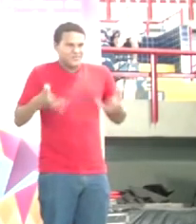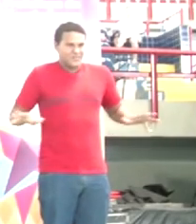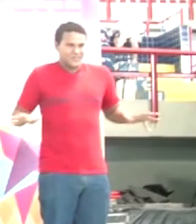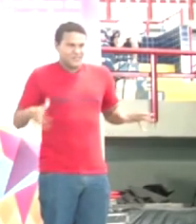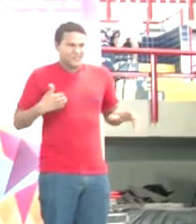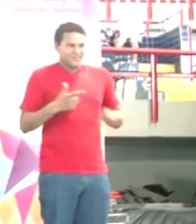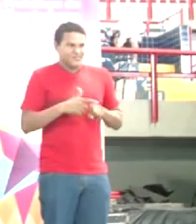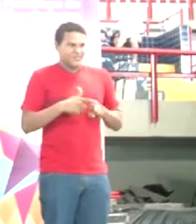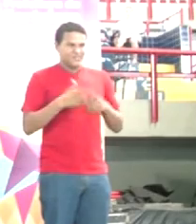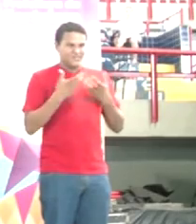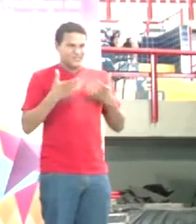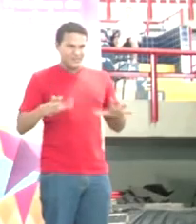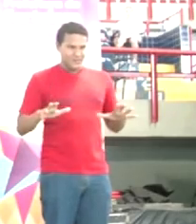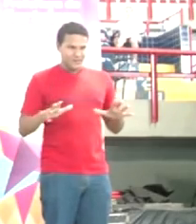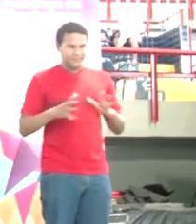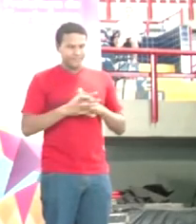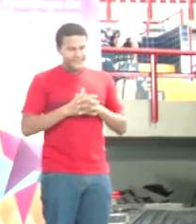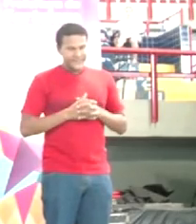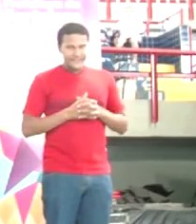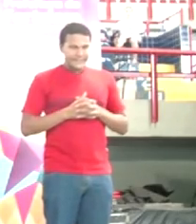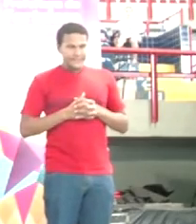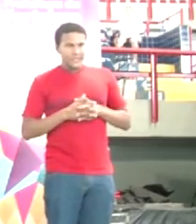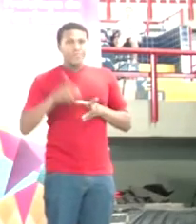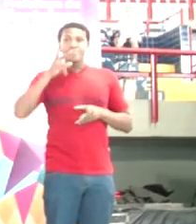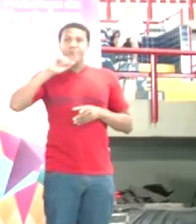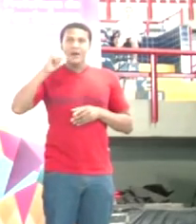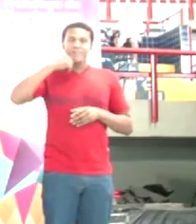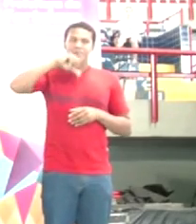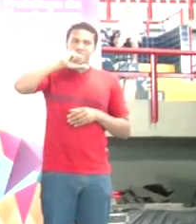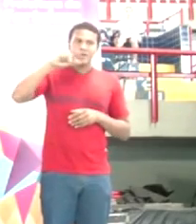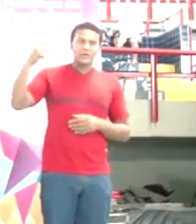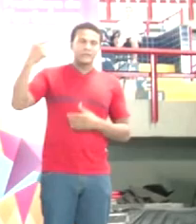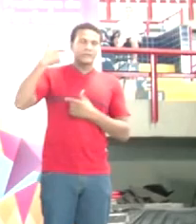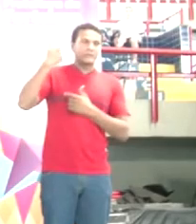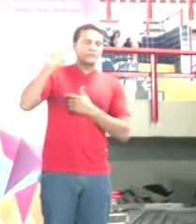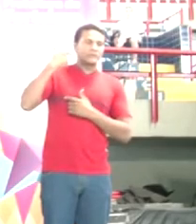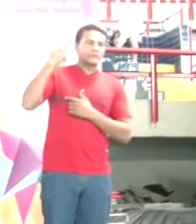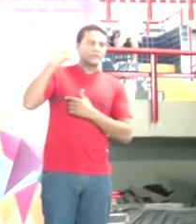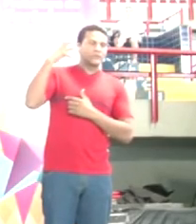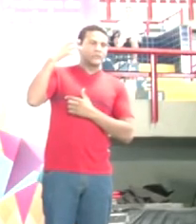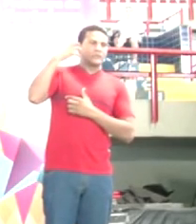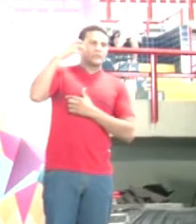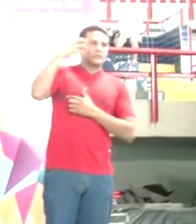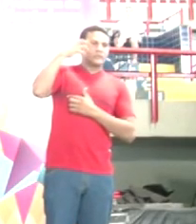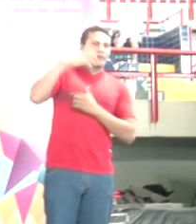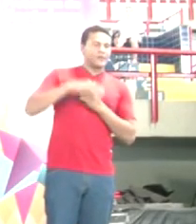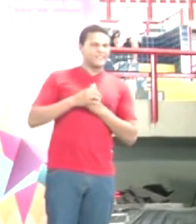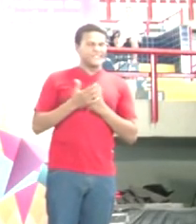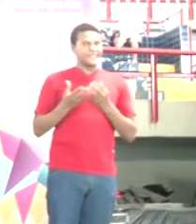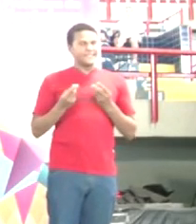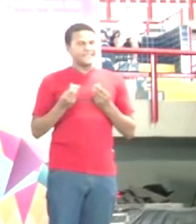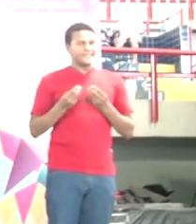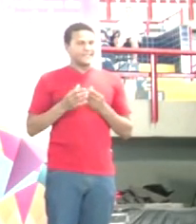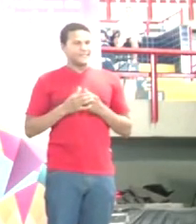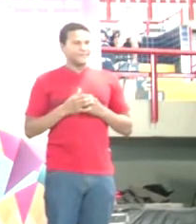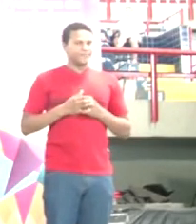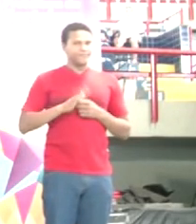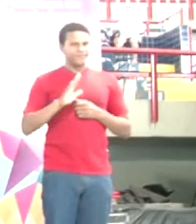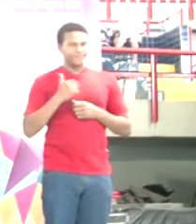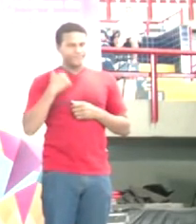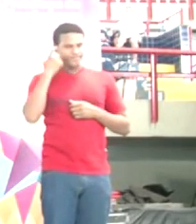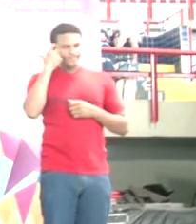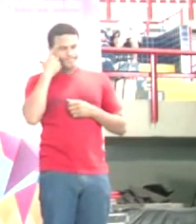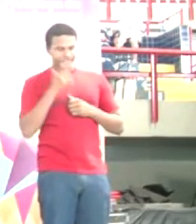a farmácia. Só que uma pressão familiar muito grande, né? E eu lembro como se fosse hoje,